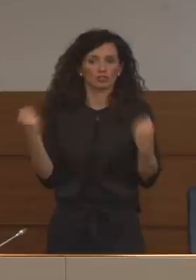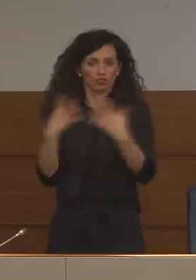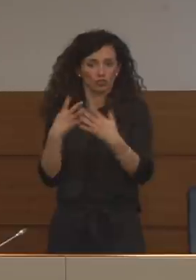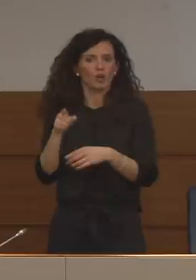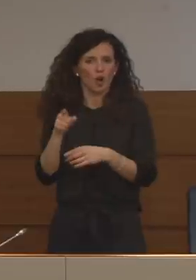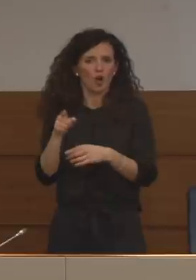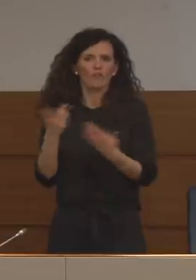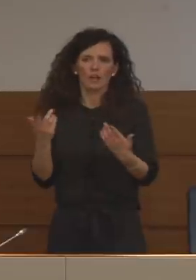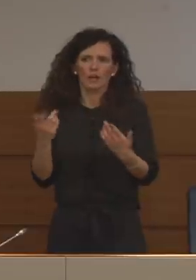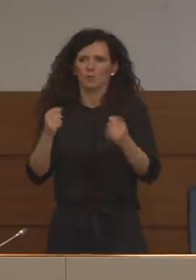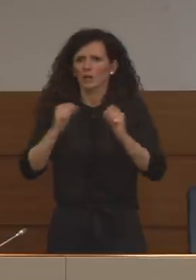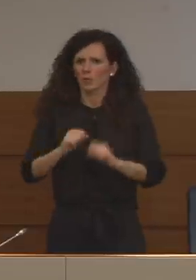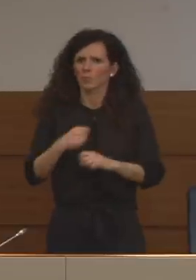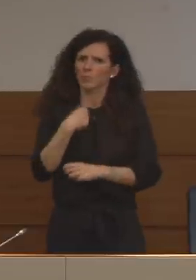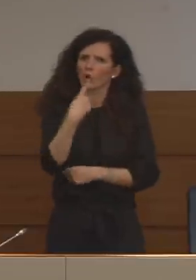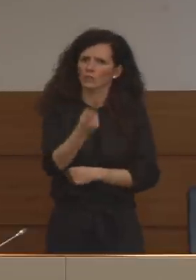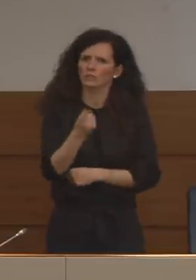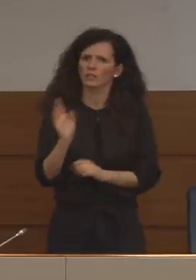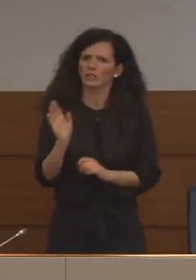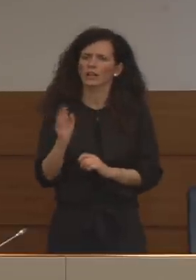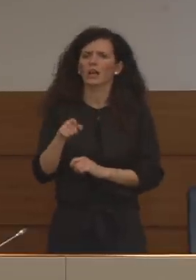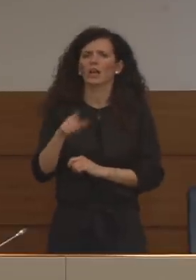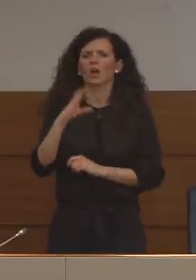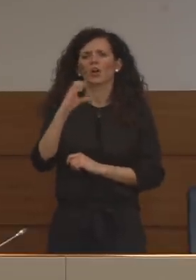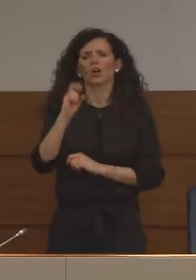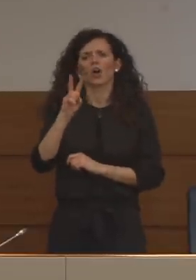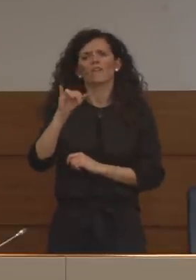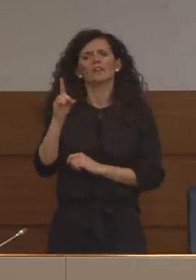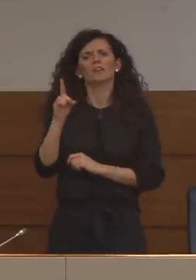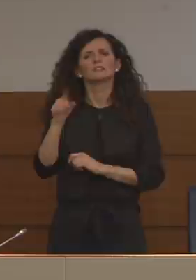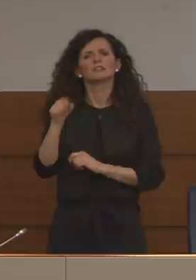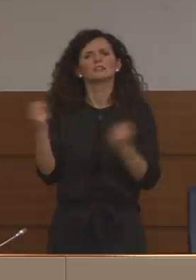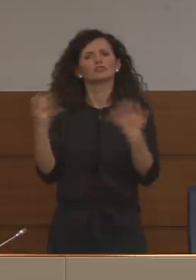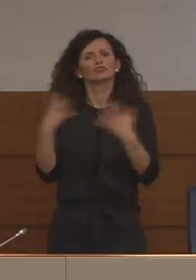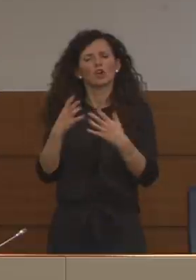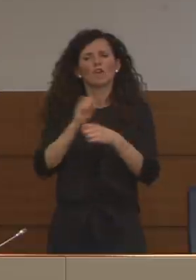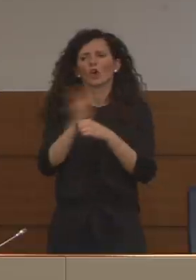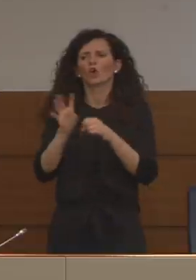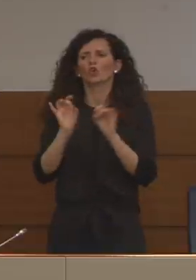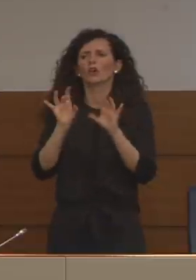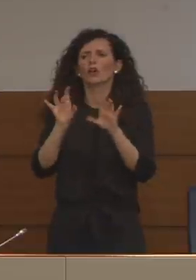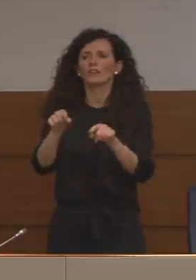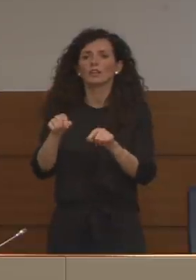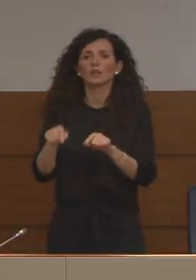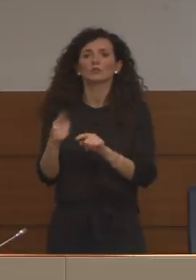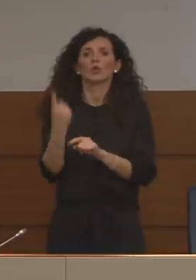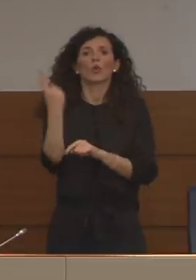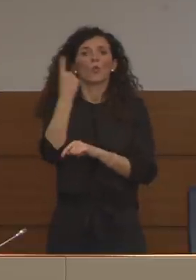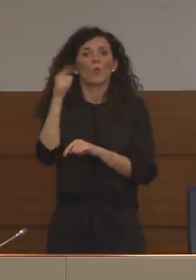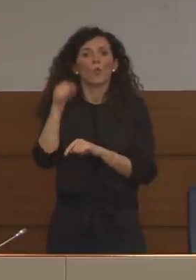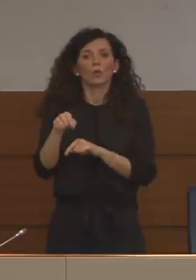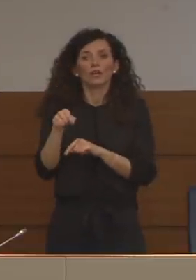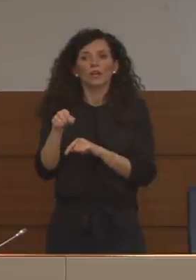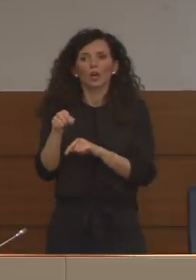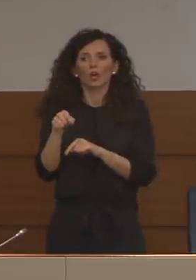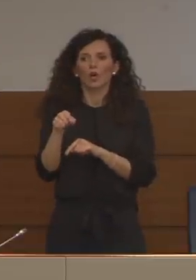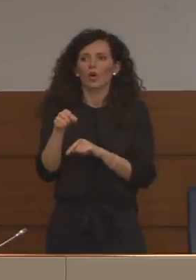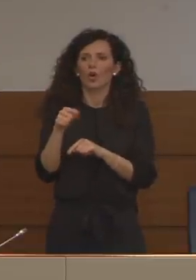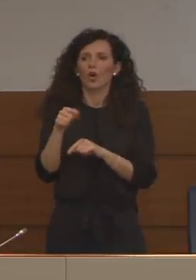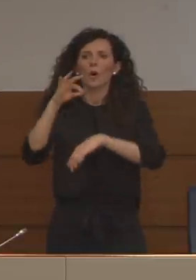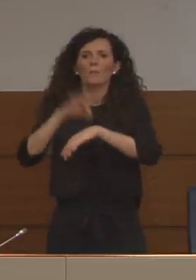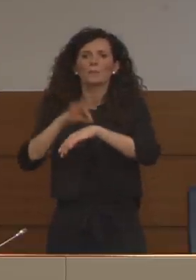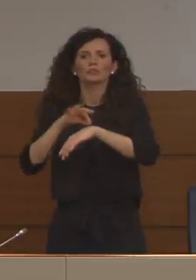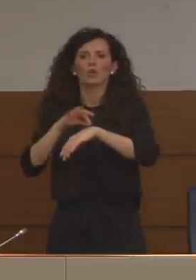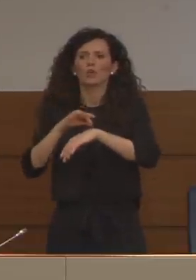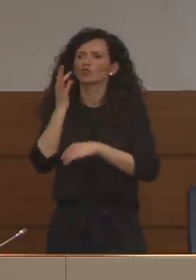diciamolo chiaramente non è certo l'unico coronavirus conosciuto nella patologia umana saranno